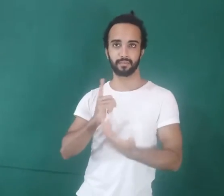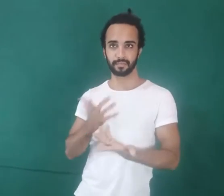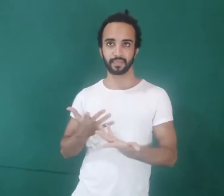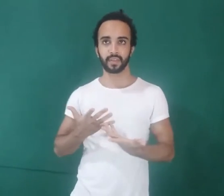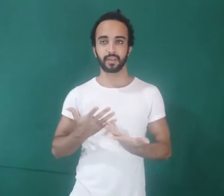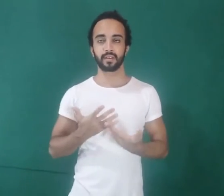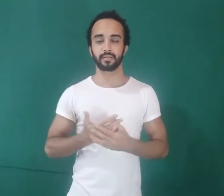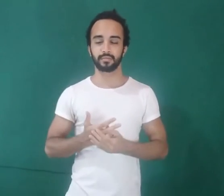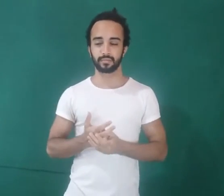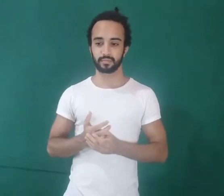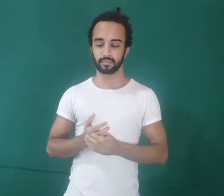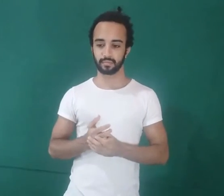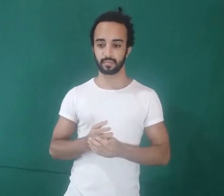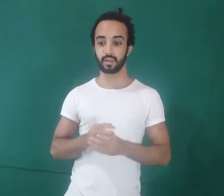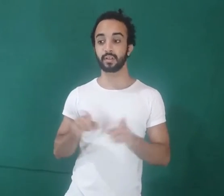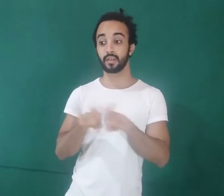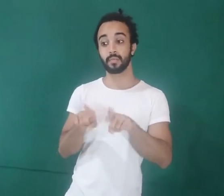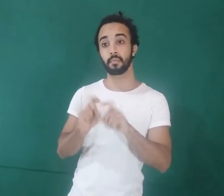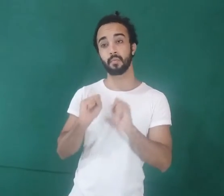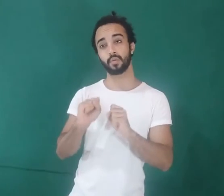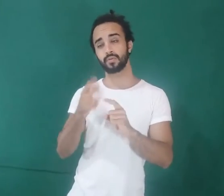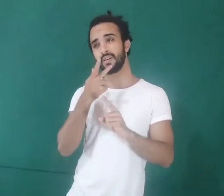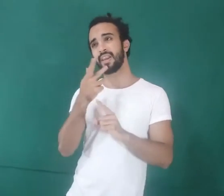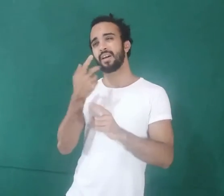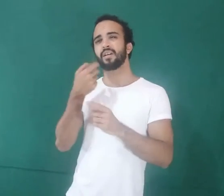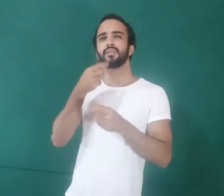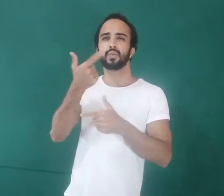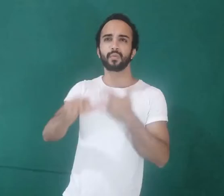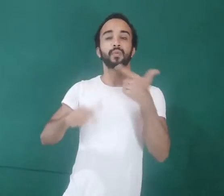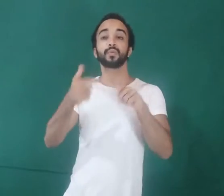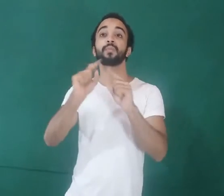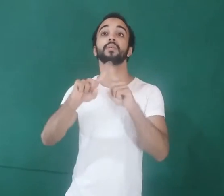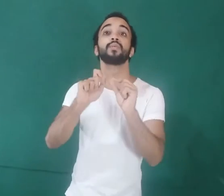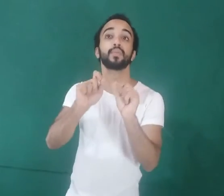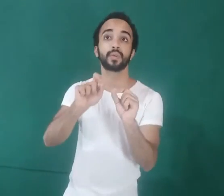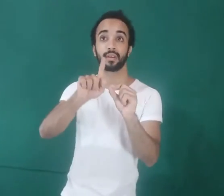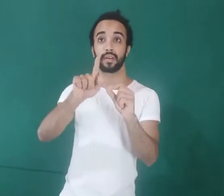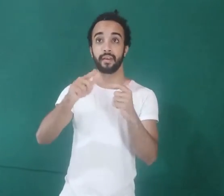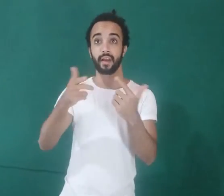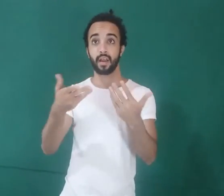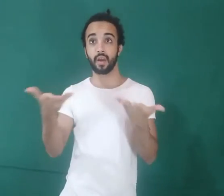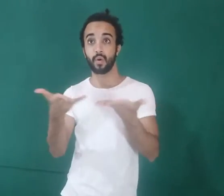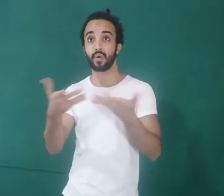uma fala um pouco prolixa, mas eu acho que esse lugar é um lugar também de licergia. Cabe a cada um que estiver ouvindo isso